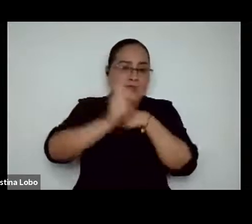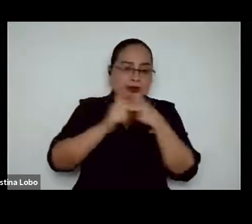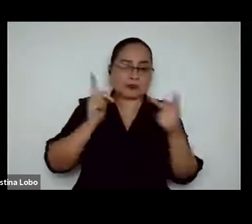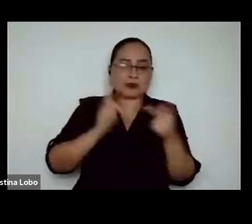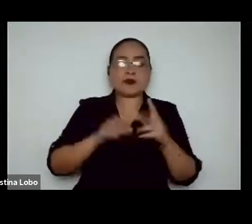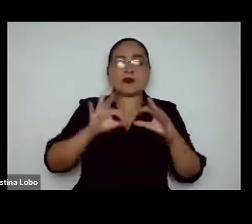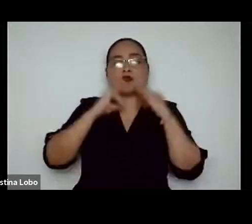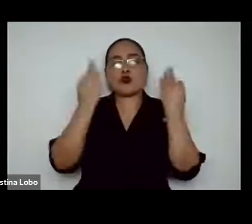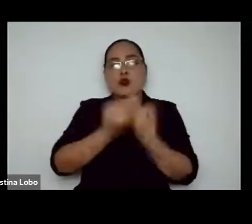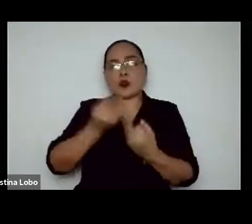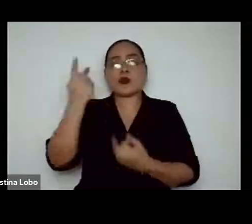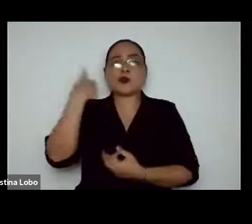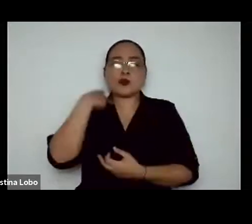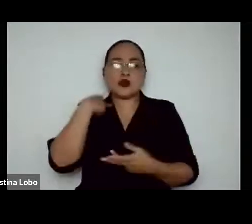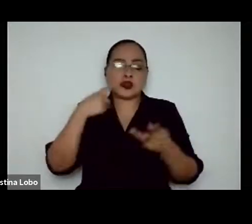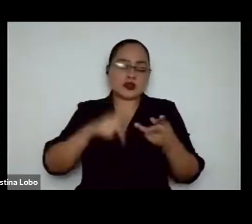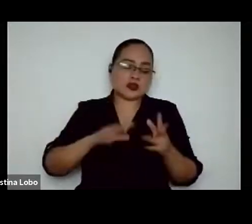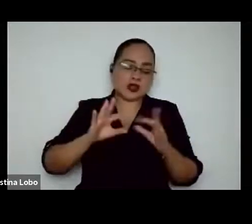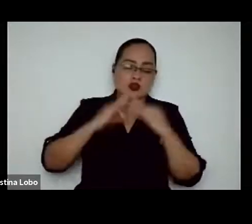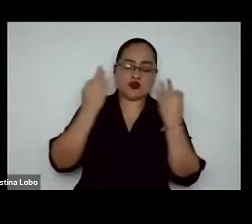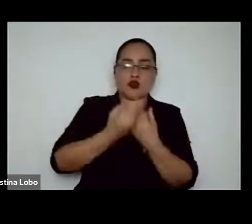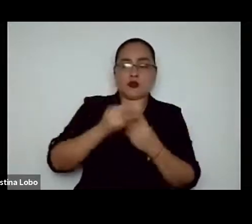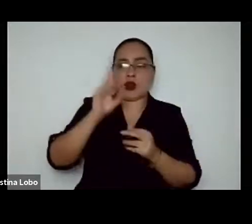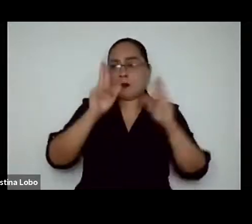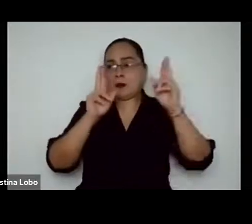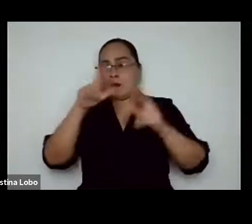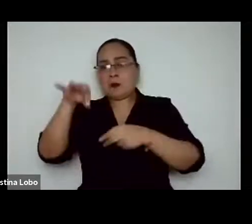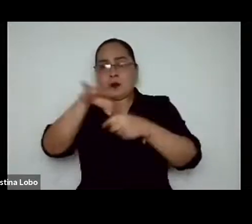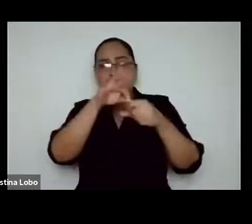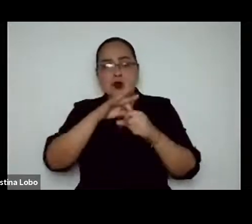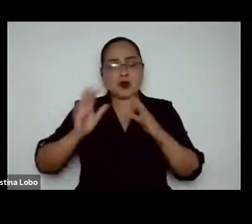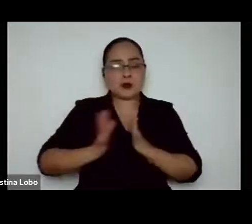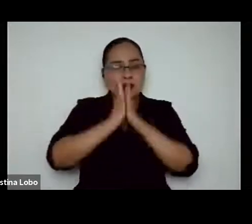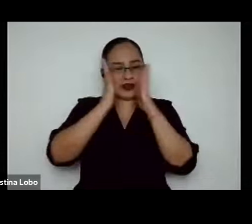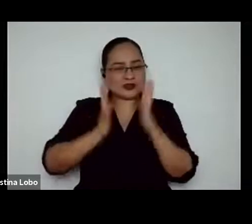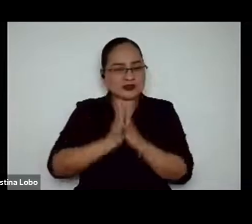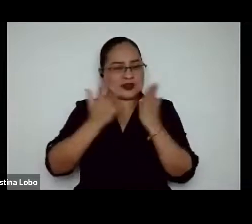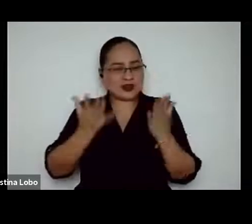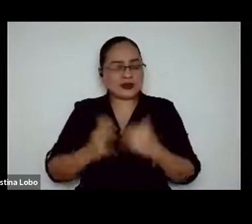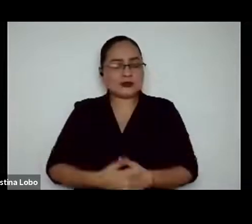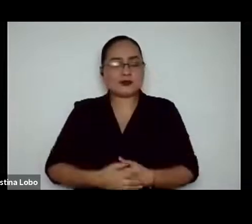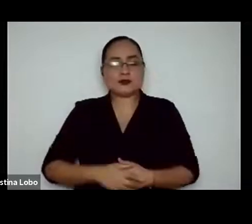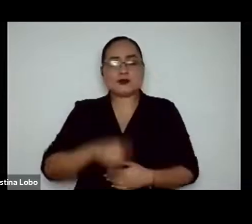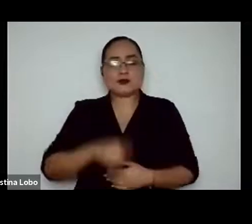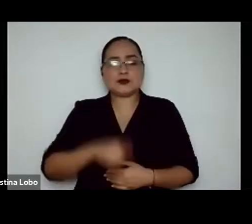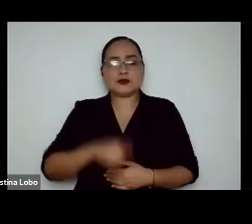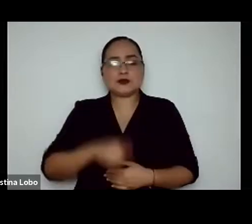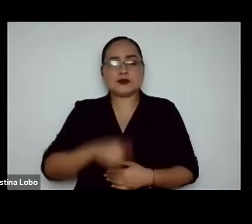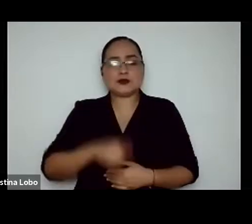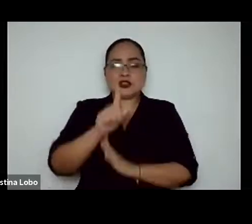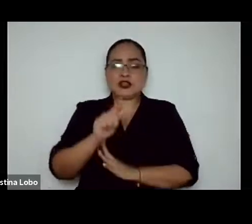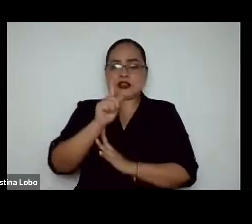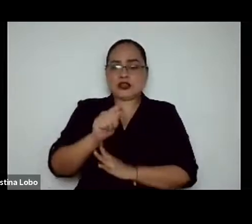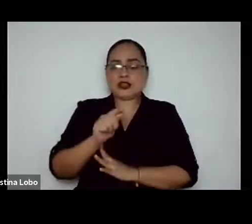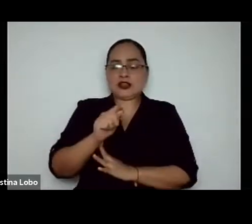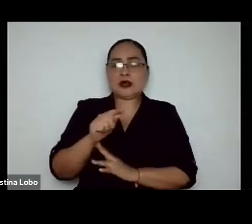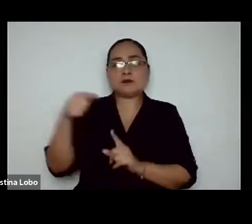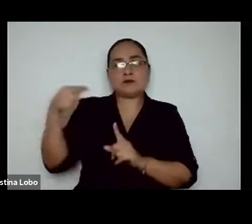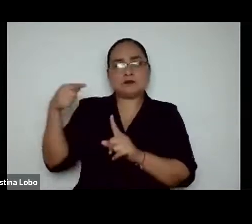en cómo se interpretan esos derechos. Entonces, a partir de los 70, ese ascenso de los derechos humanos acompañada de una